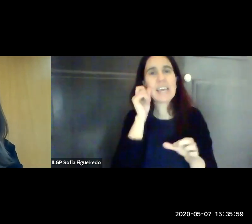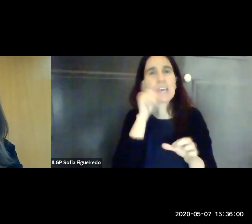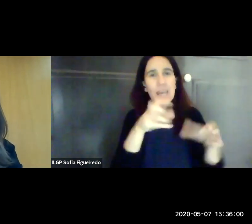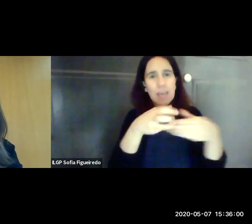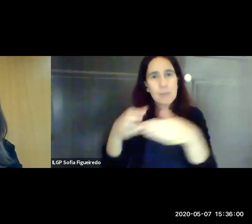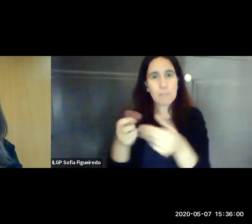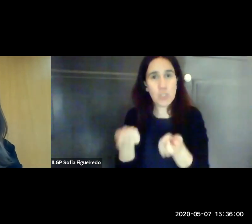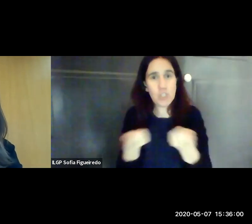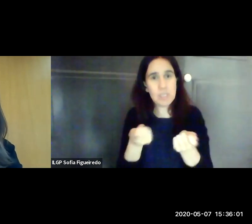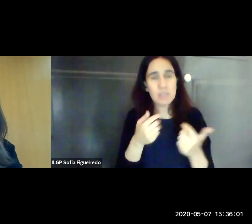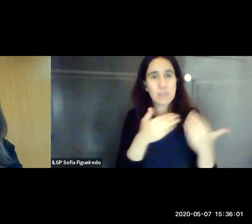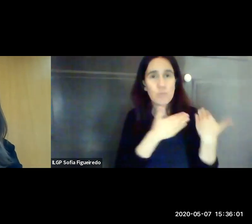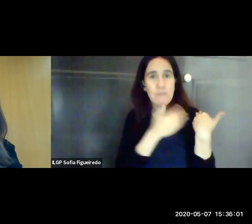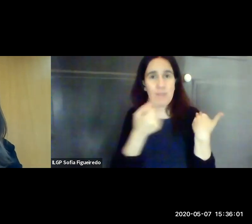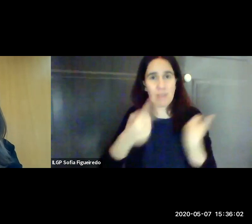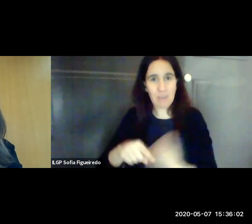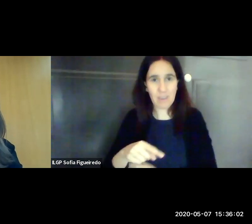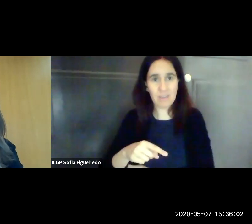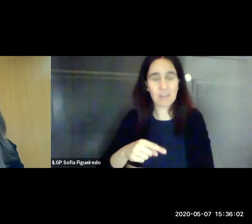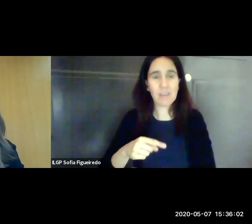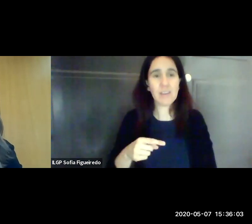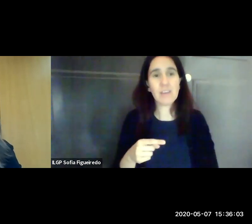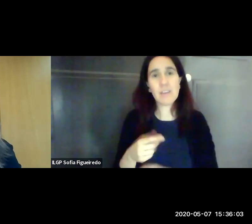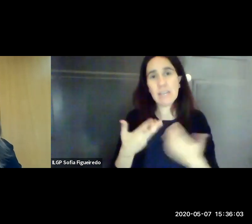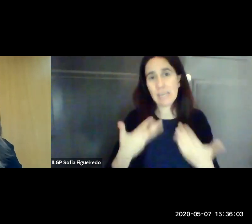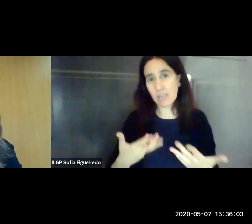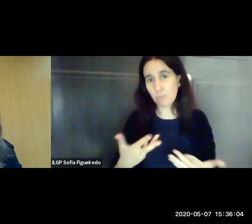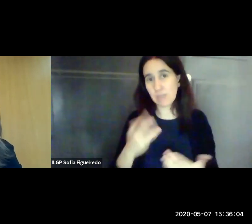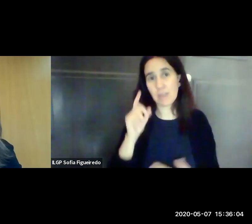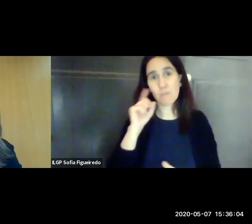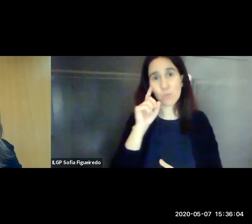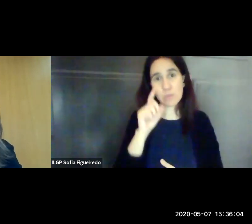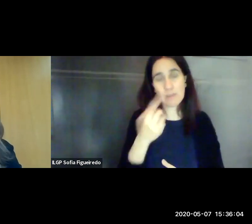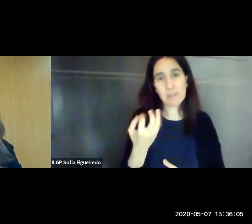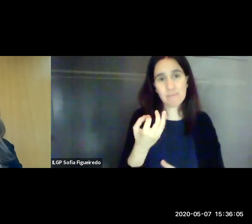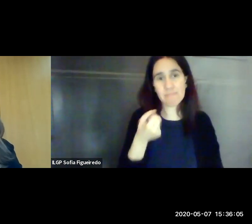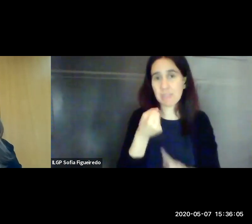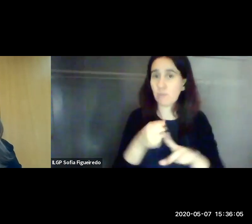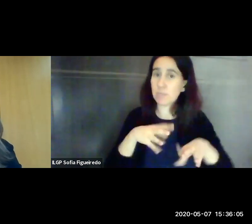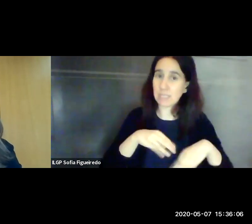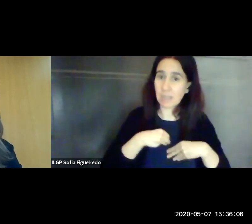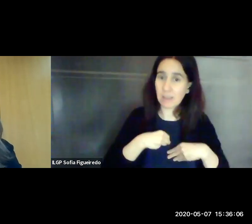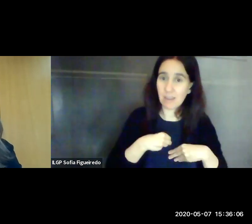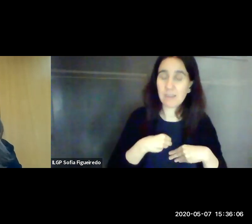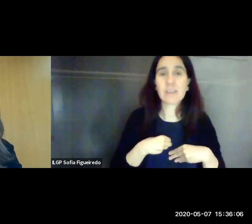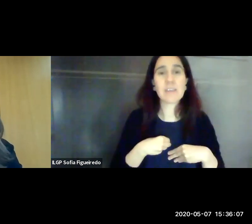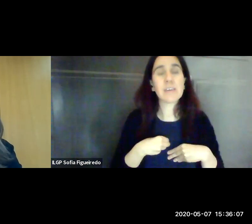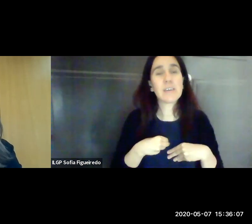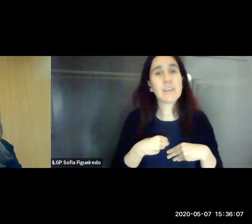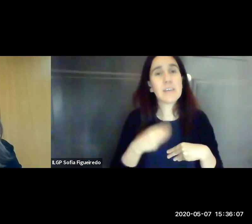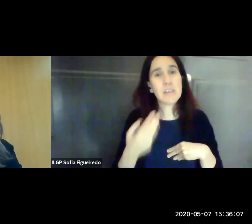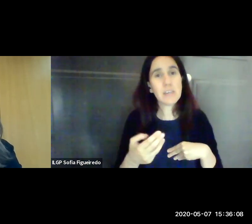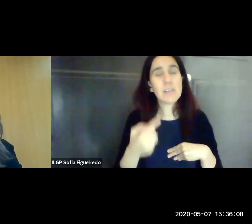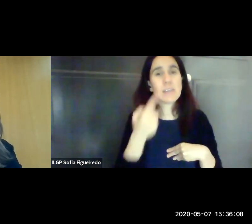equipas. É neste momento importante que aceitem o desafio e que tenham